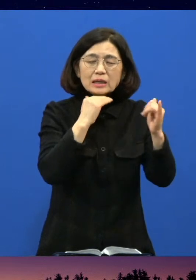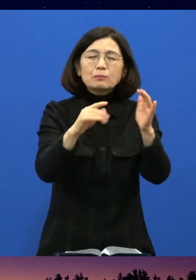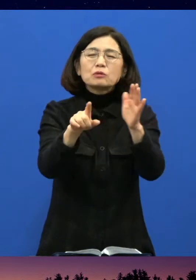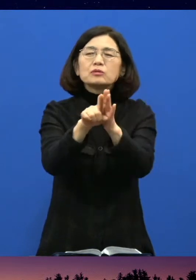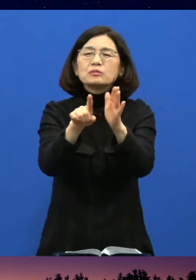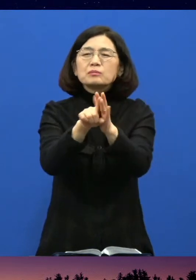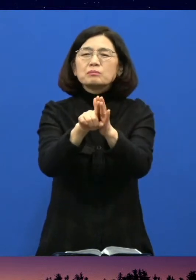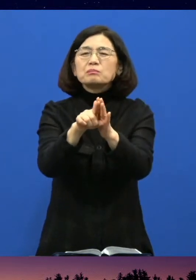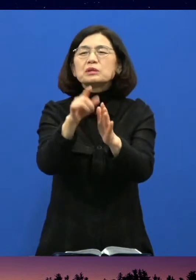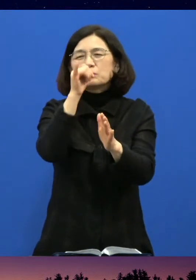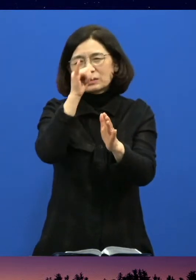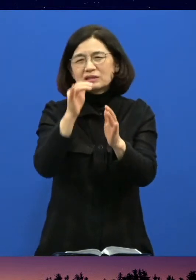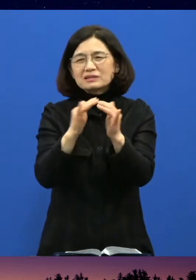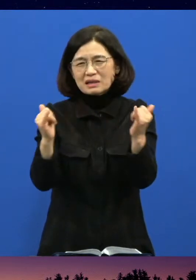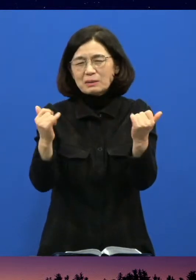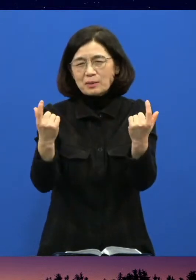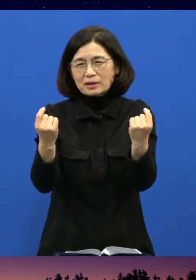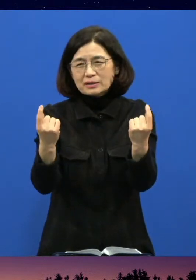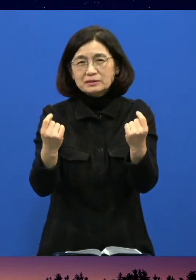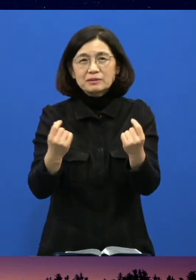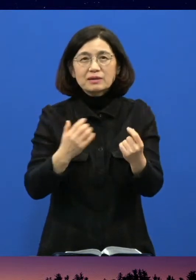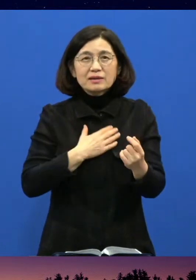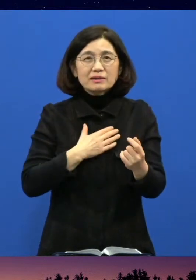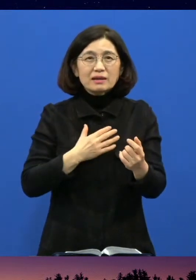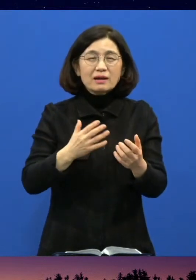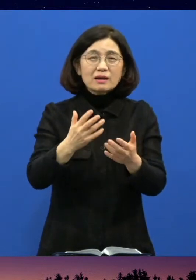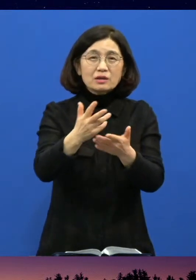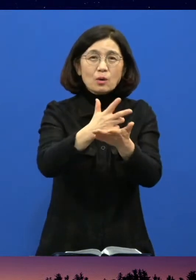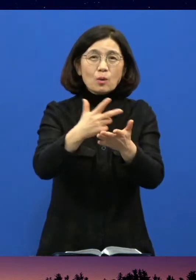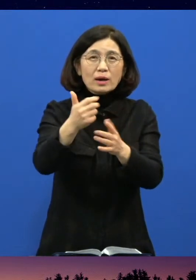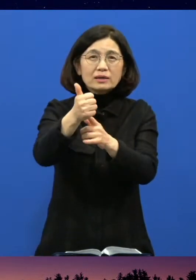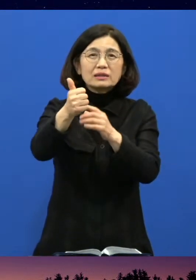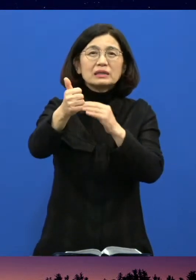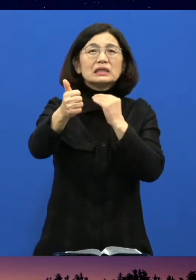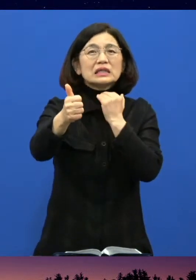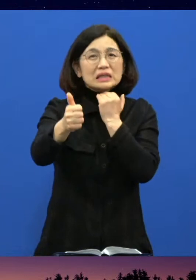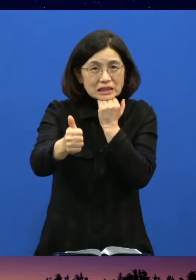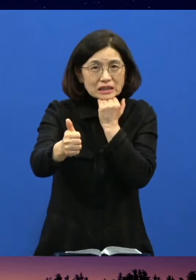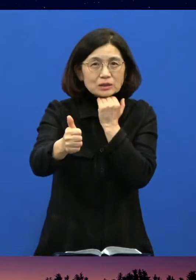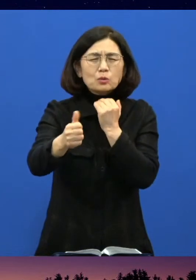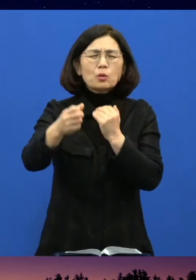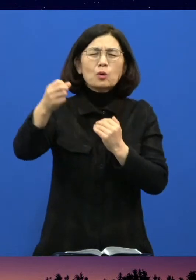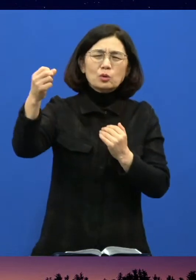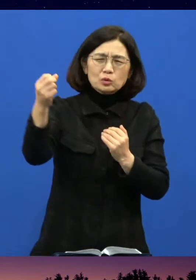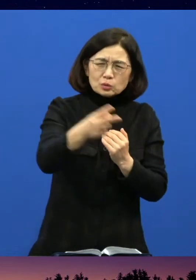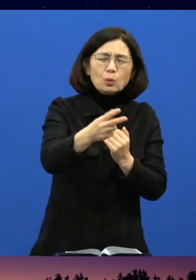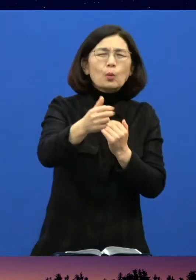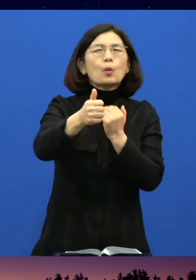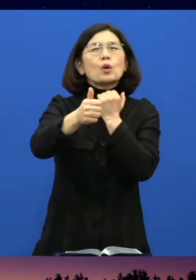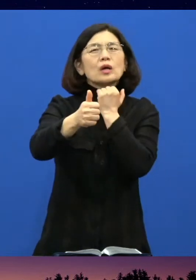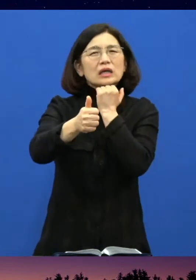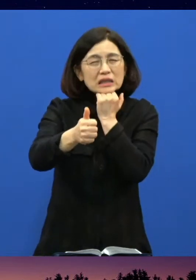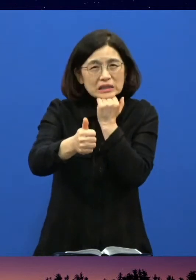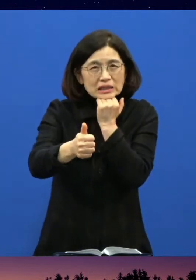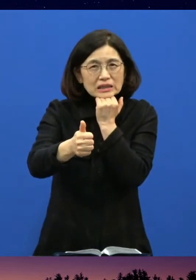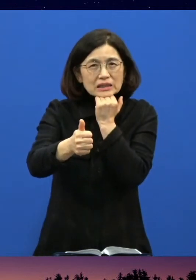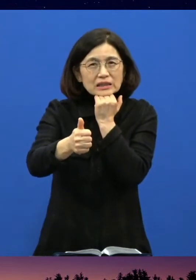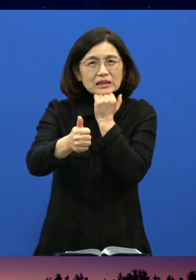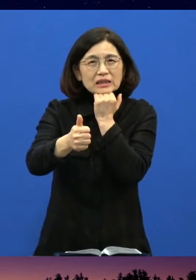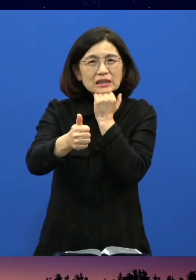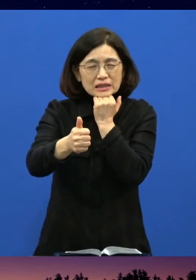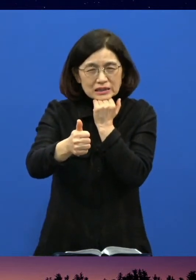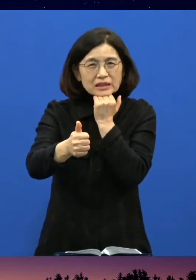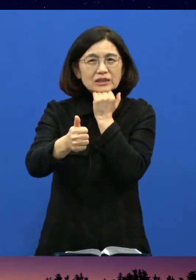시편 40편 1절을 보면 내가 여호와를 기다리고 기다렸더니, 이 표현이 그런 겁니다. 내가 여호와를